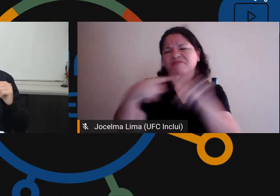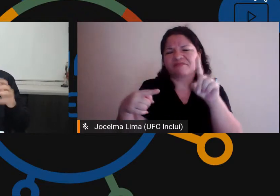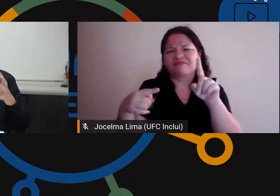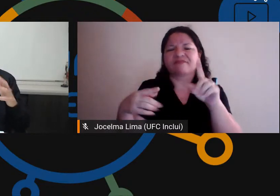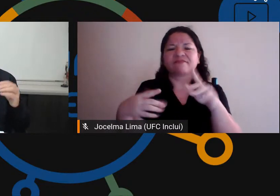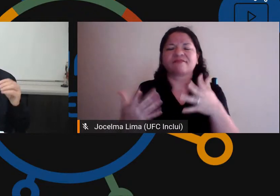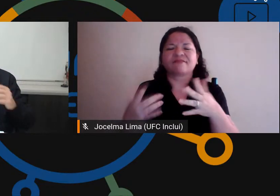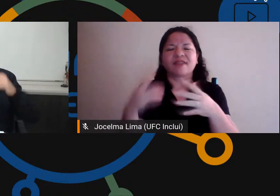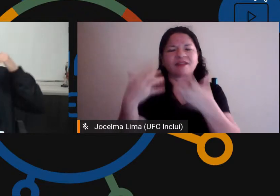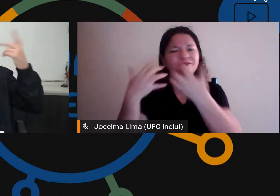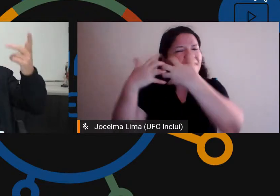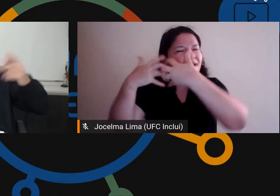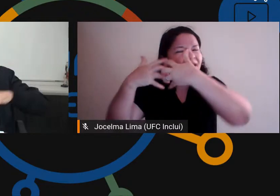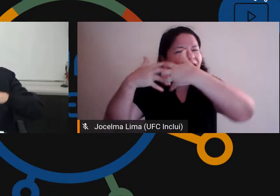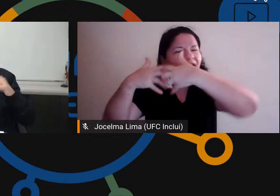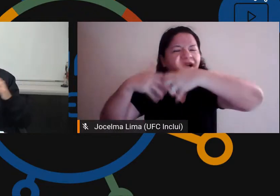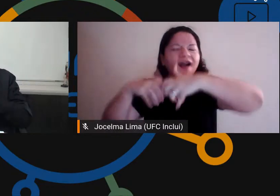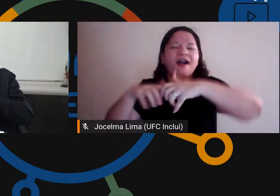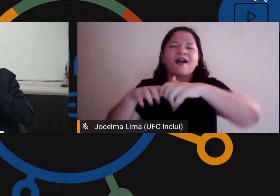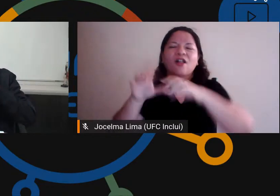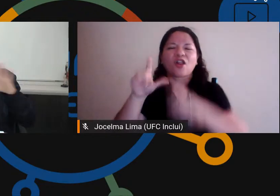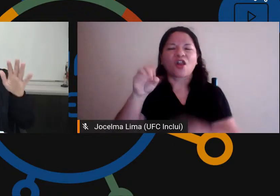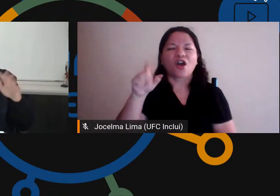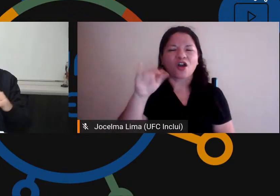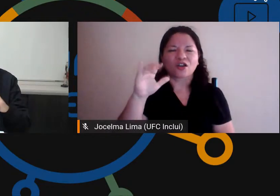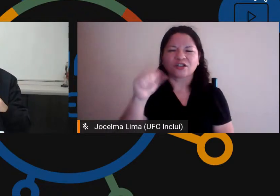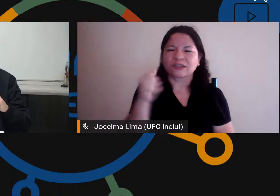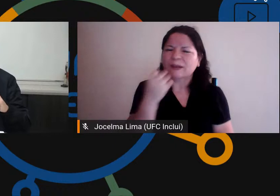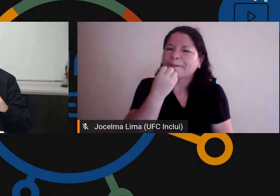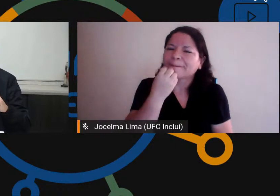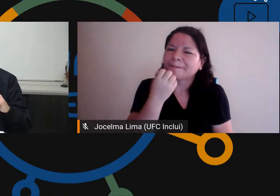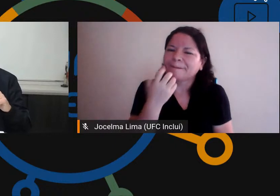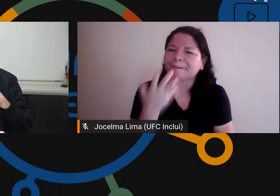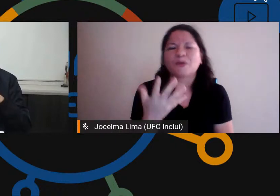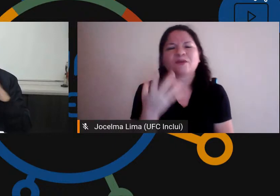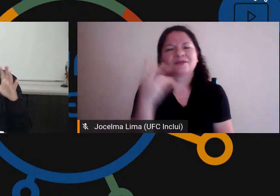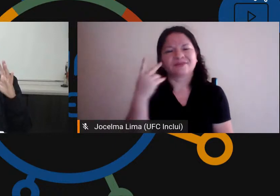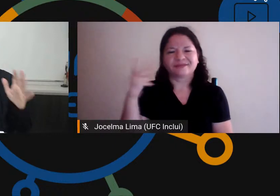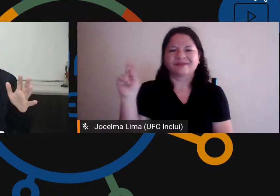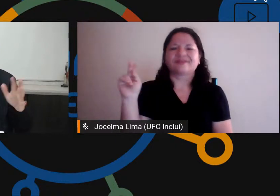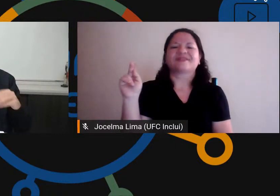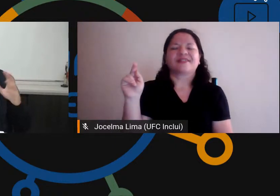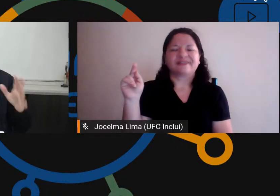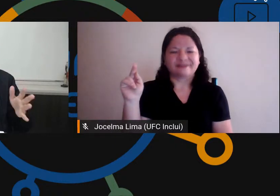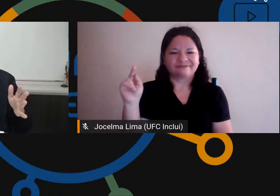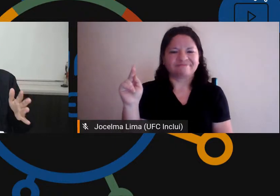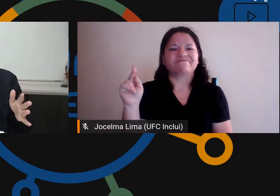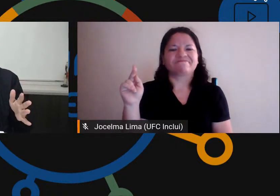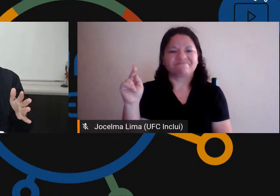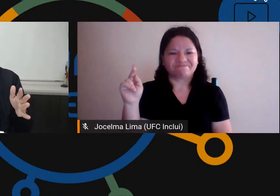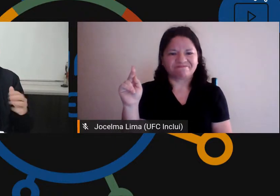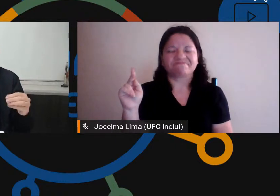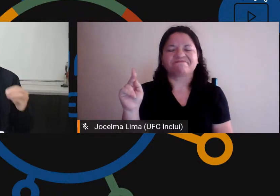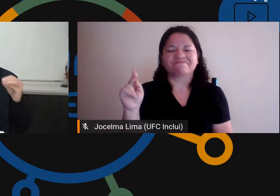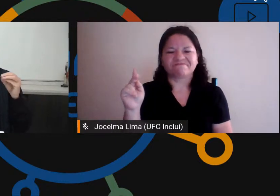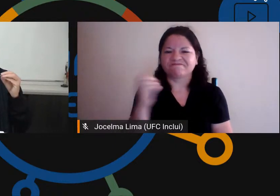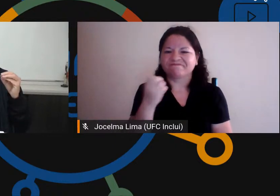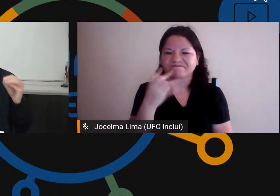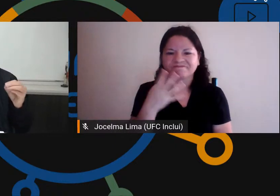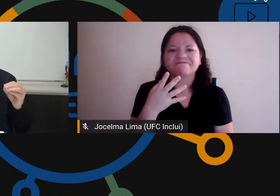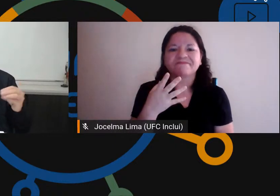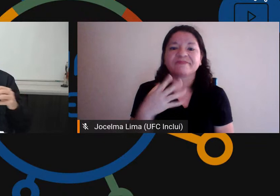boa, muito boa. Já ensinei editores internacionais de bom nível, e eles pegam isso e nunca mais largam, tá?